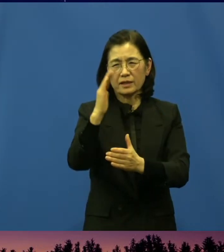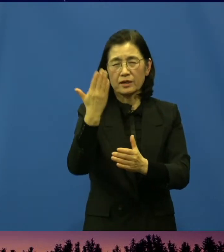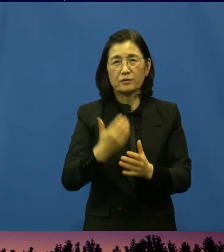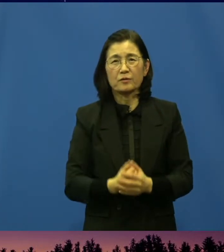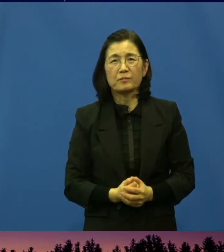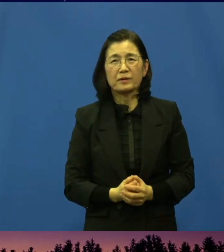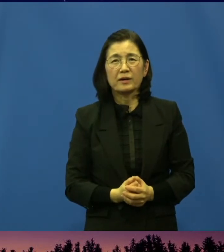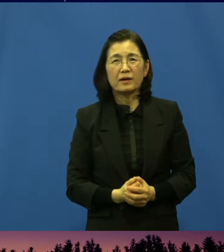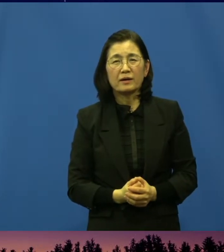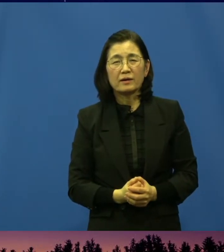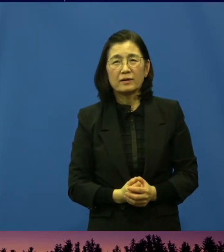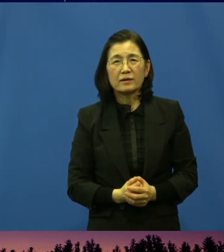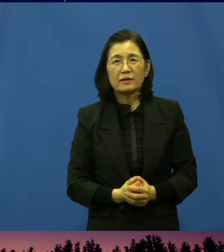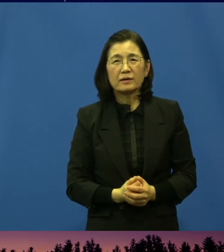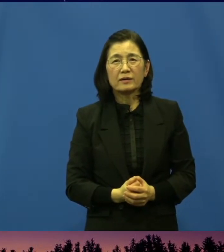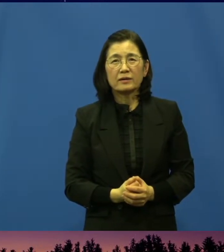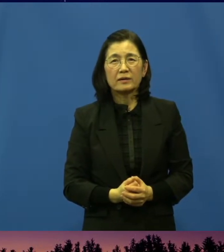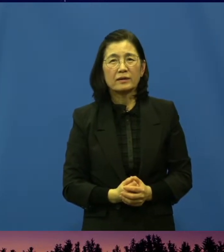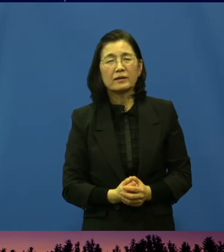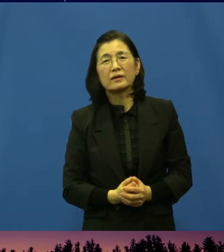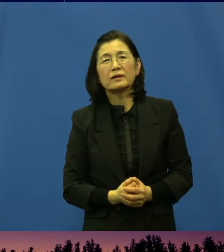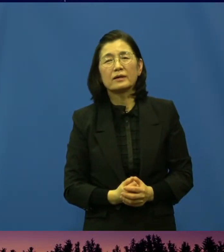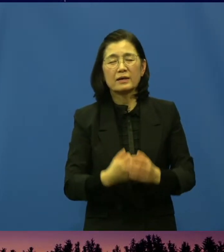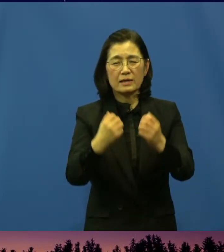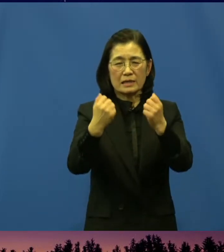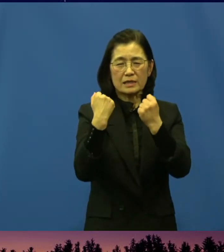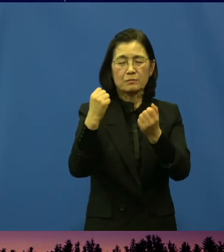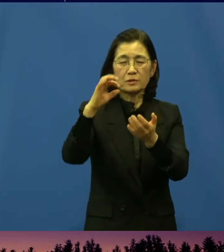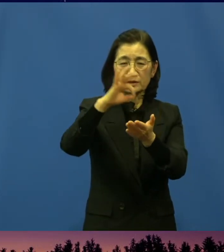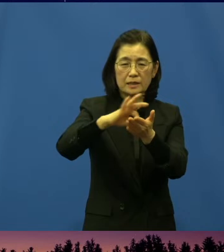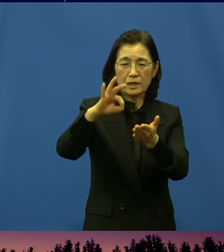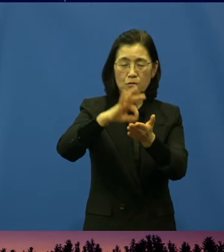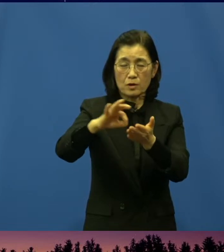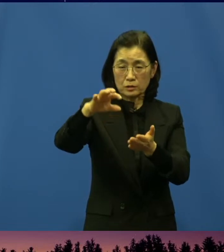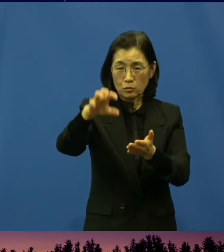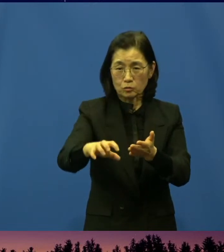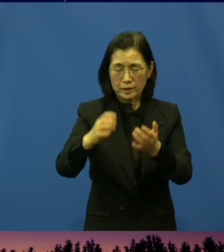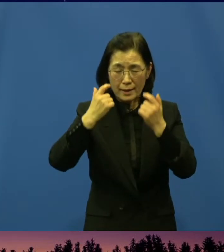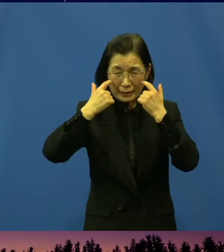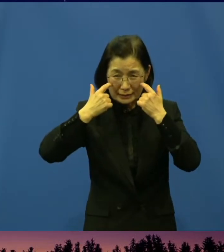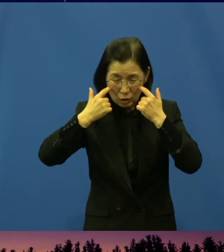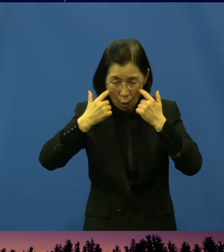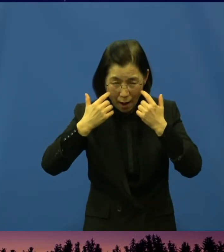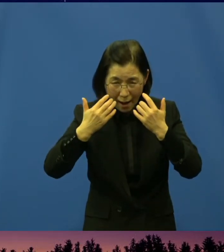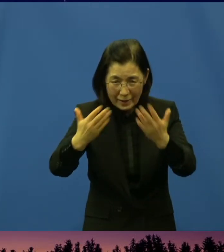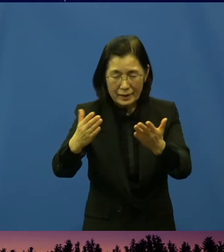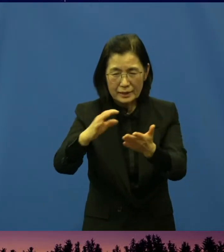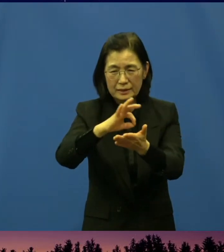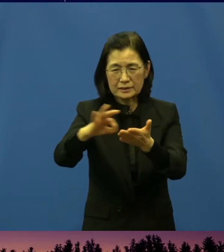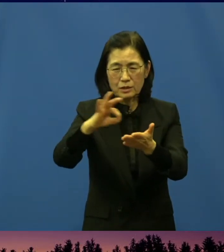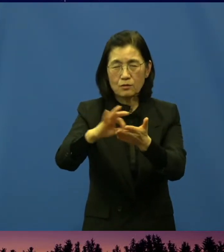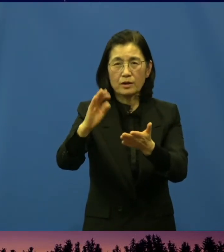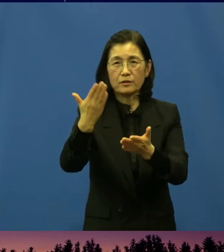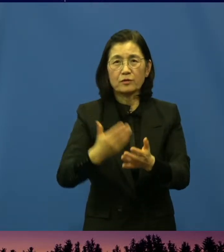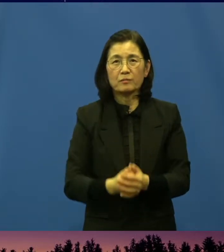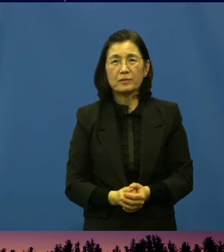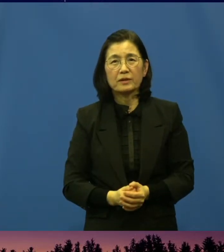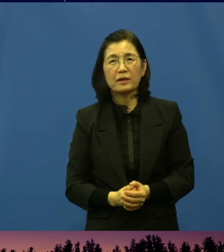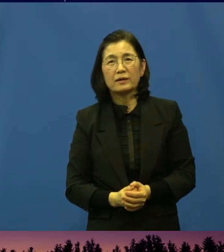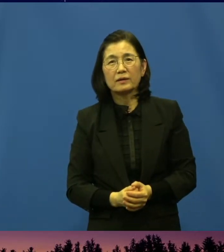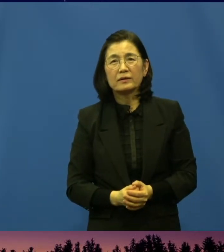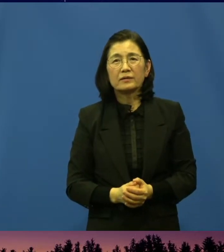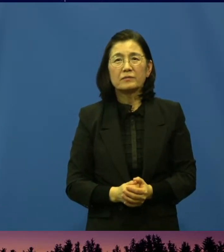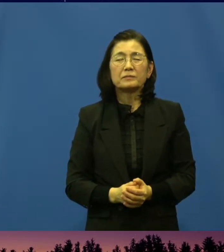쓸데없이 엉뚱한 곳에 힘을 쏟으면 안 되잖아요. 힘을 써야 될 때 쓰는 거. 운동하는 사람들 보세요. 노래하는 사람들 보니까 야, 이게 강약